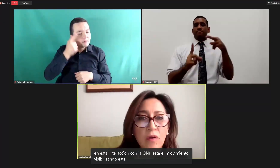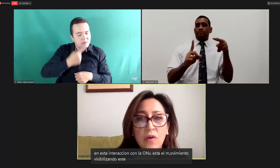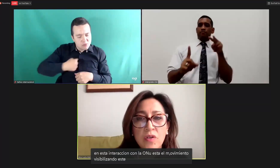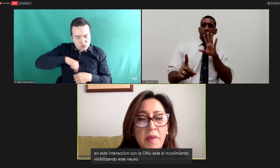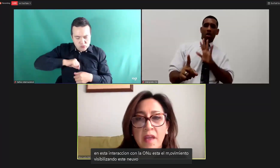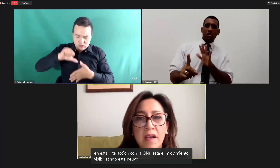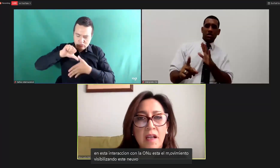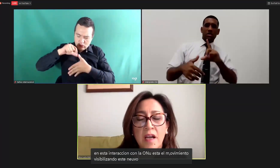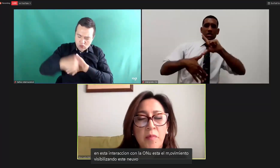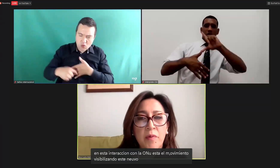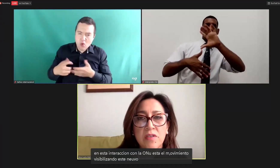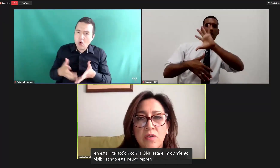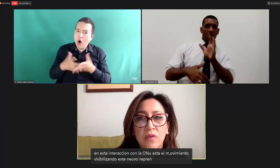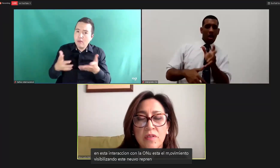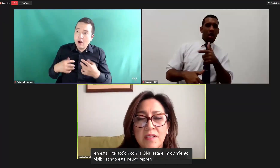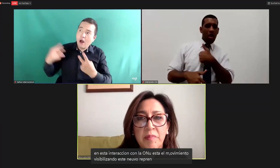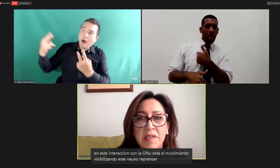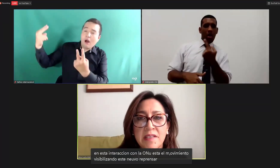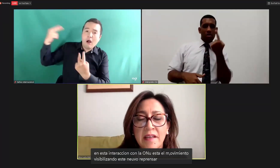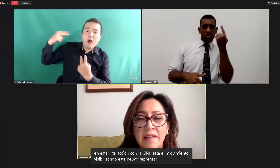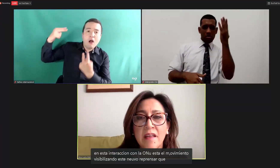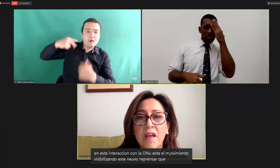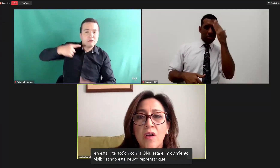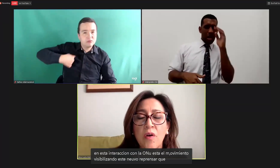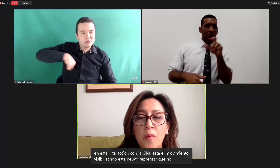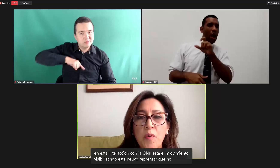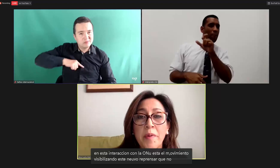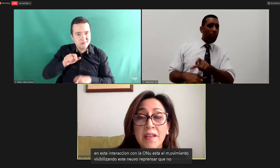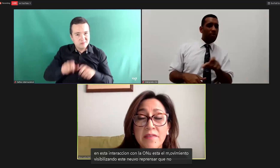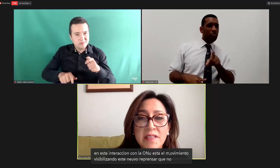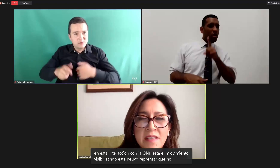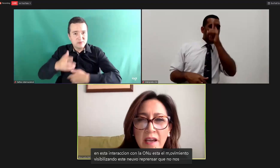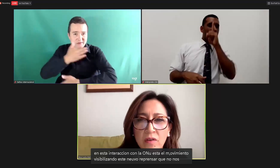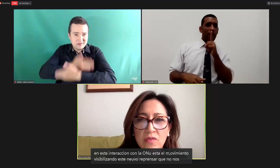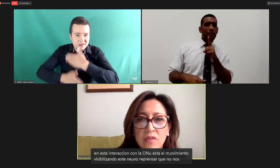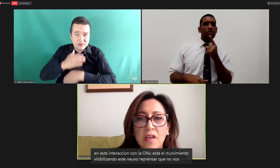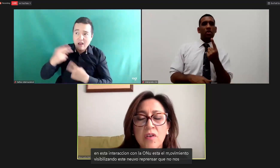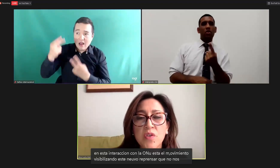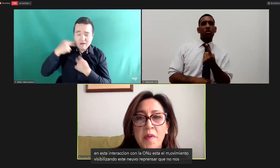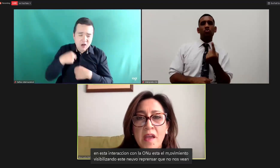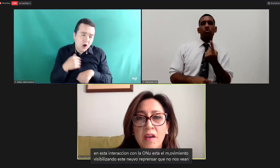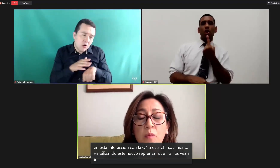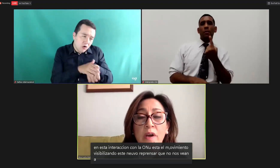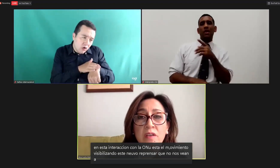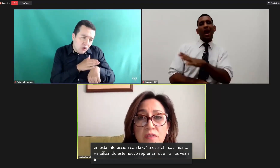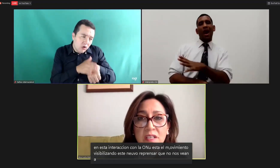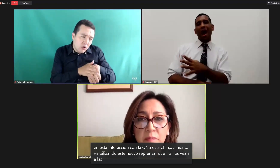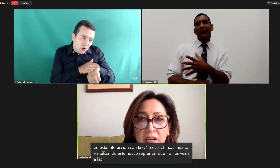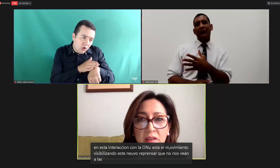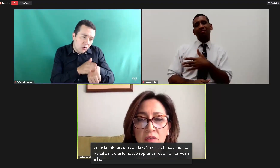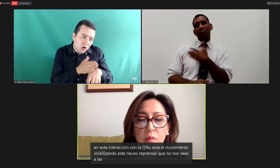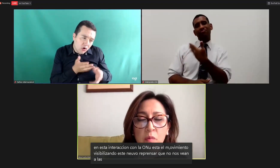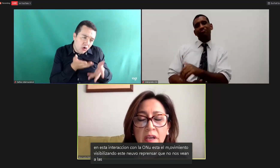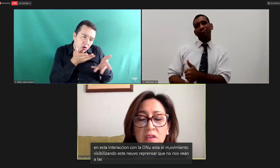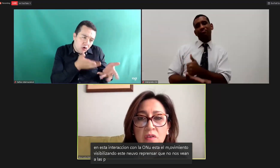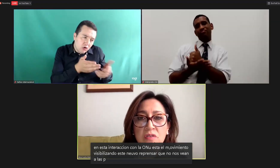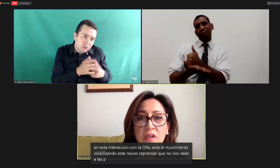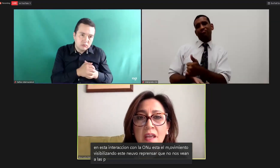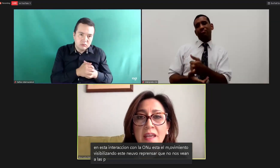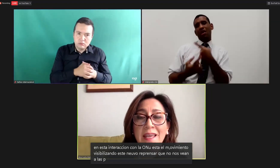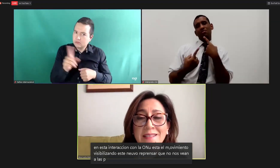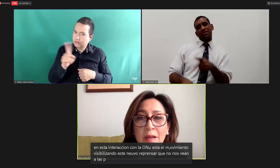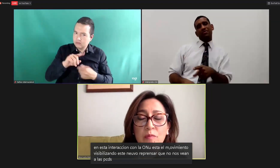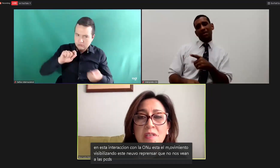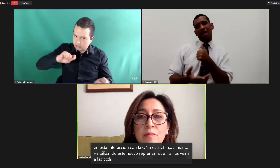ya no nos vean a la población con discapacidad como beneficiarios, nos vean como aquellos expertos, como